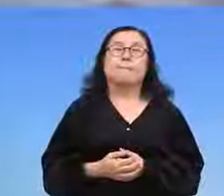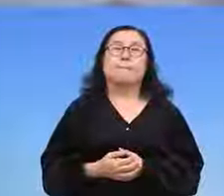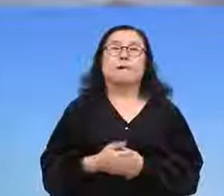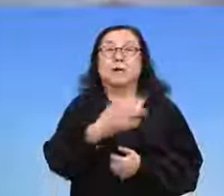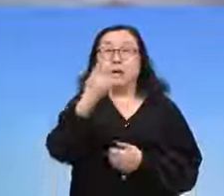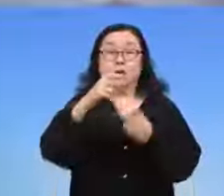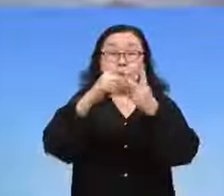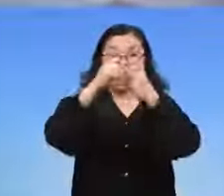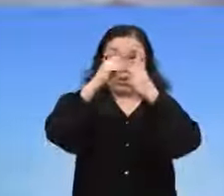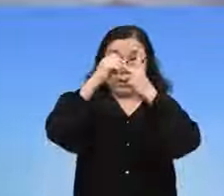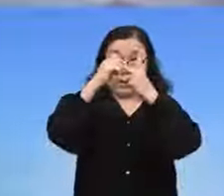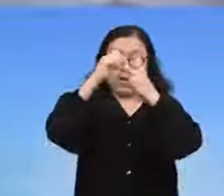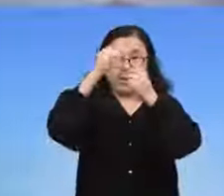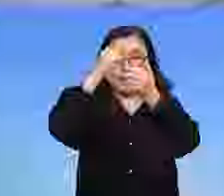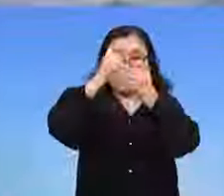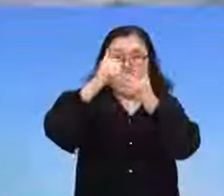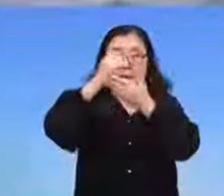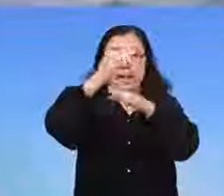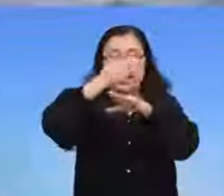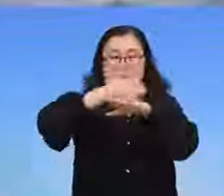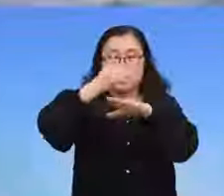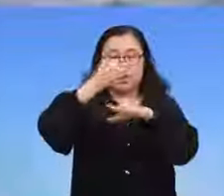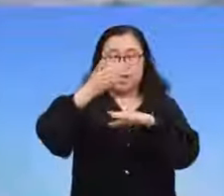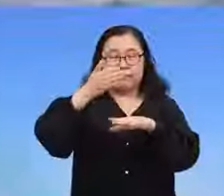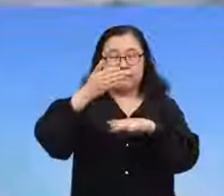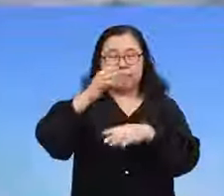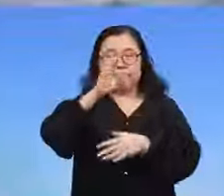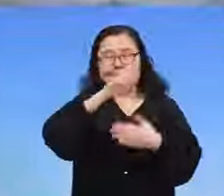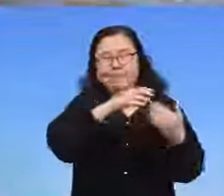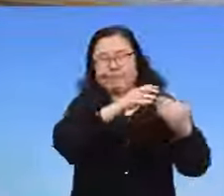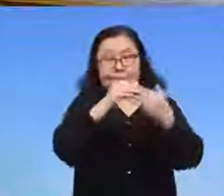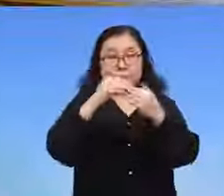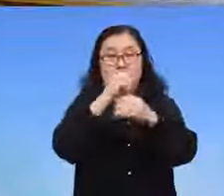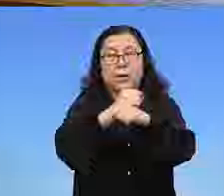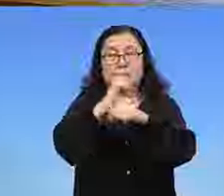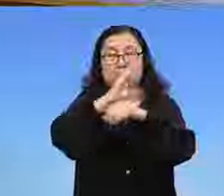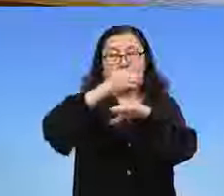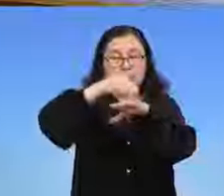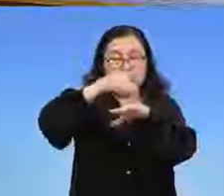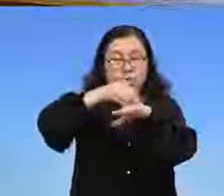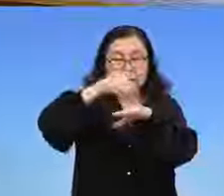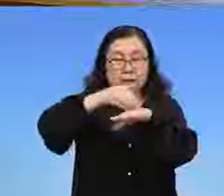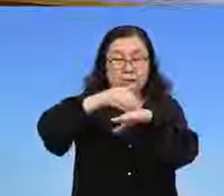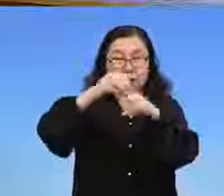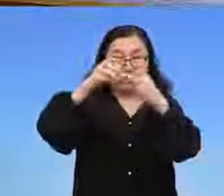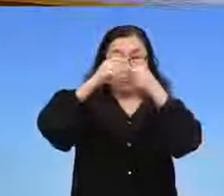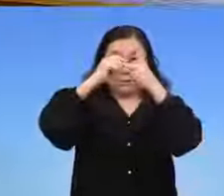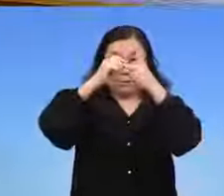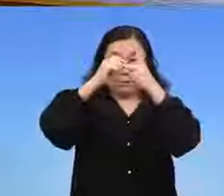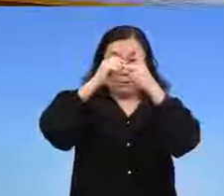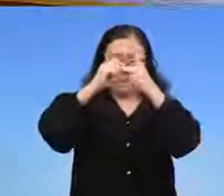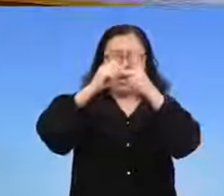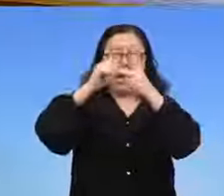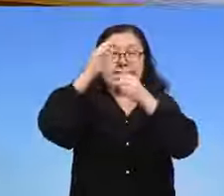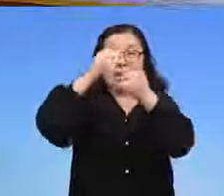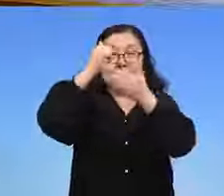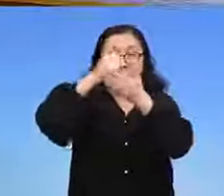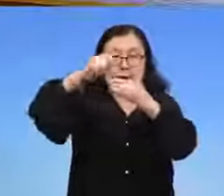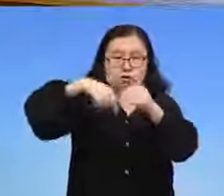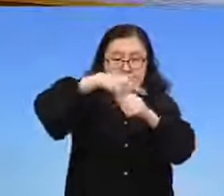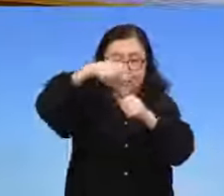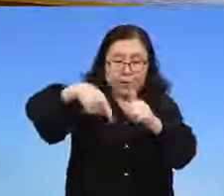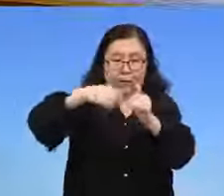그런가 하면 두 번째 하나님의 인도하심을 위한 훈련이 하나 더 있는데요, 하나님과 주변 사람 섬기기 훈련.